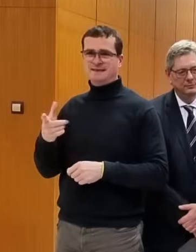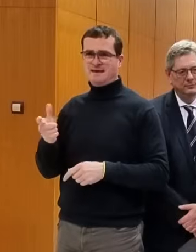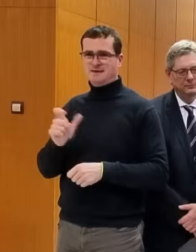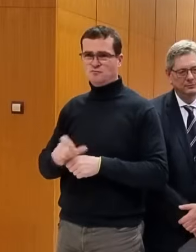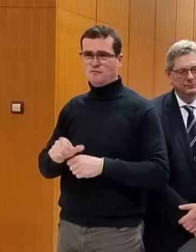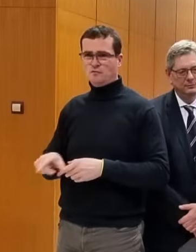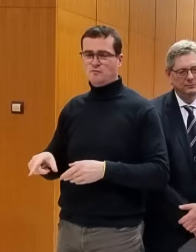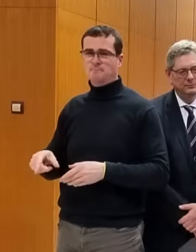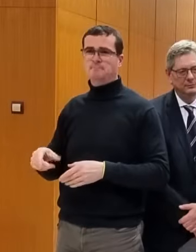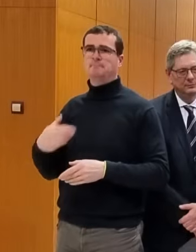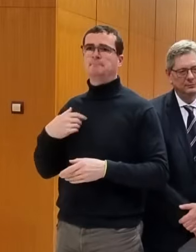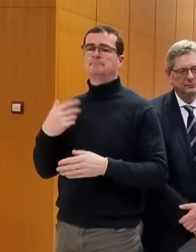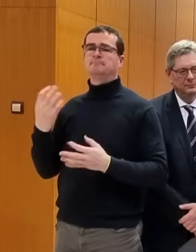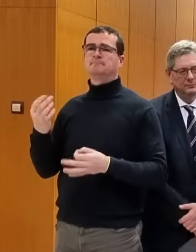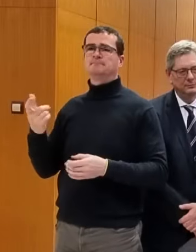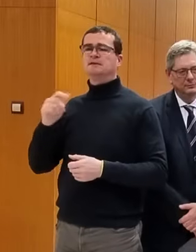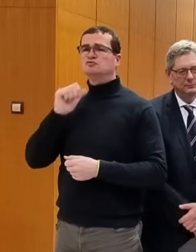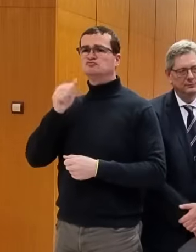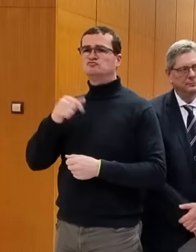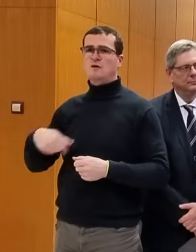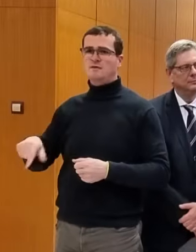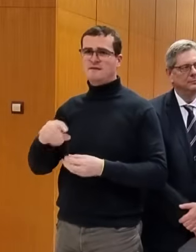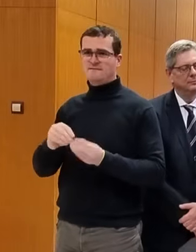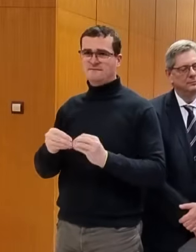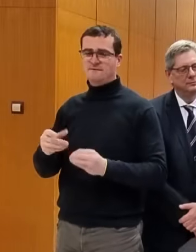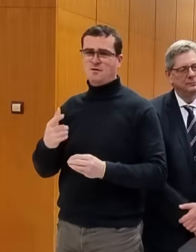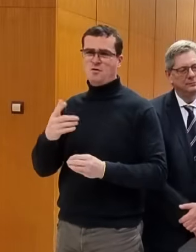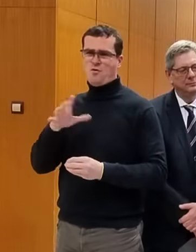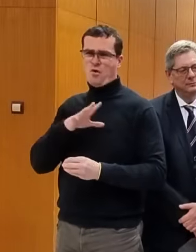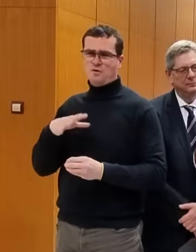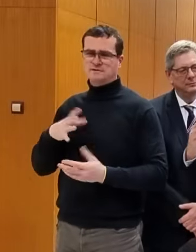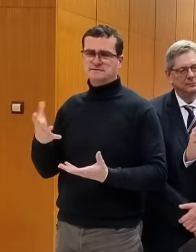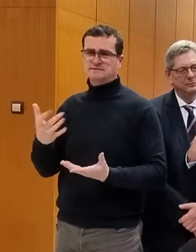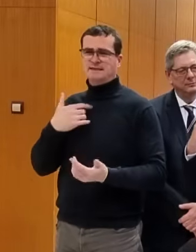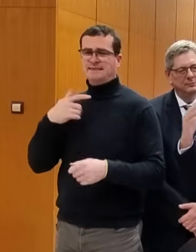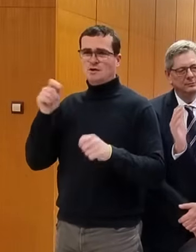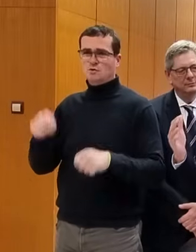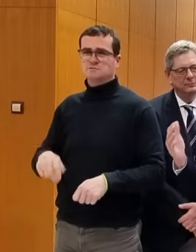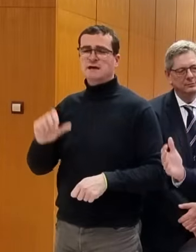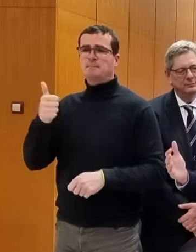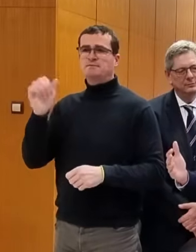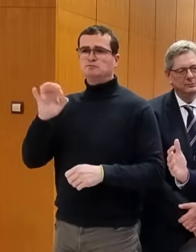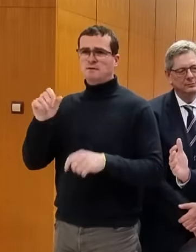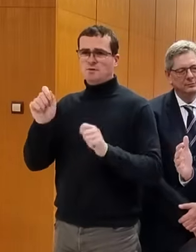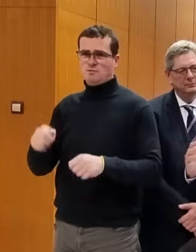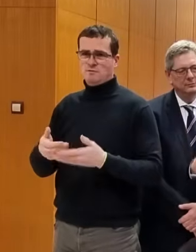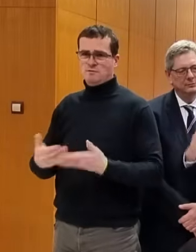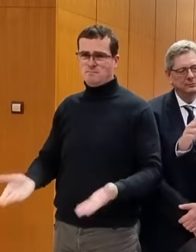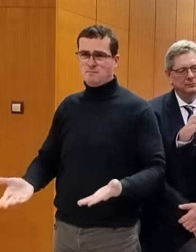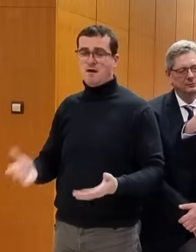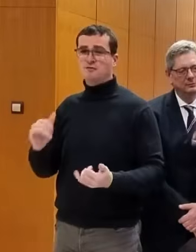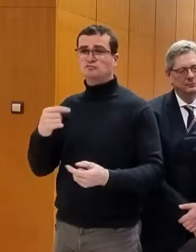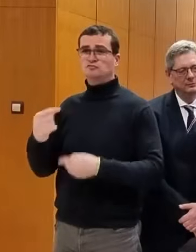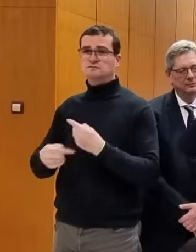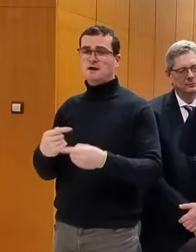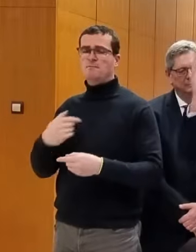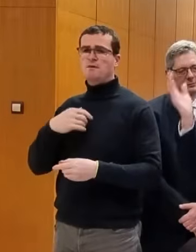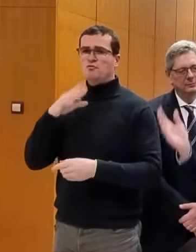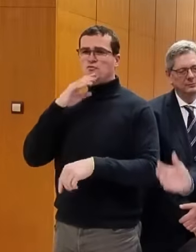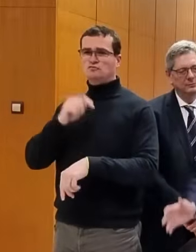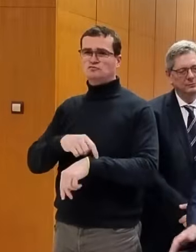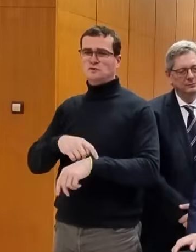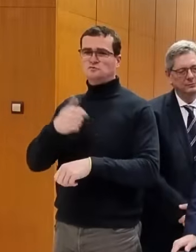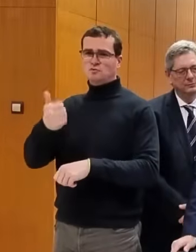je dôvodom, pretože v žiadnej z týchto vecí, logicky, ešte nie je rozhodnutie ani len na prvom stupni. A ešte stále by ste mali dostatok